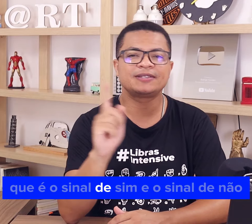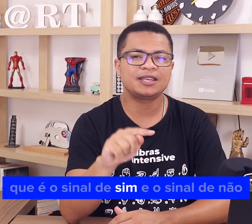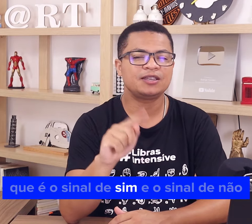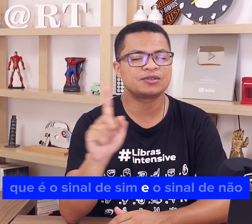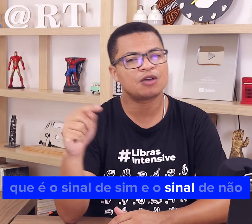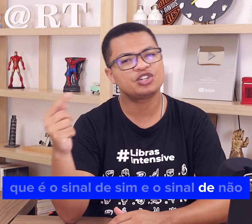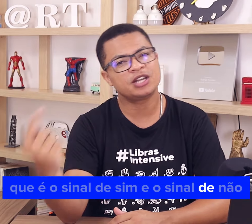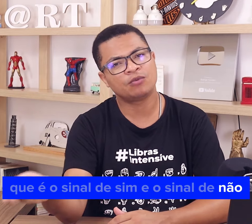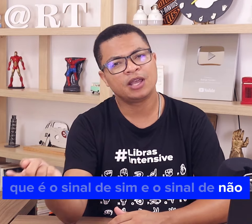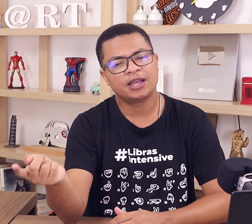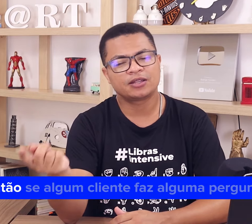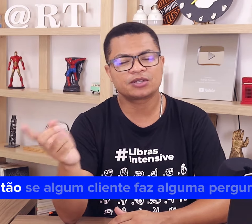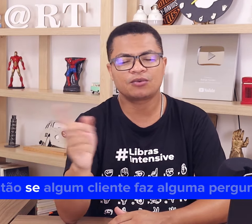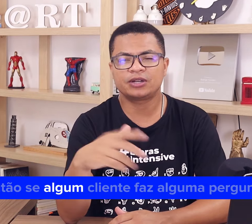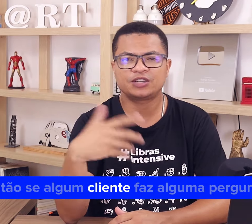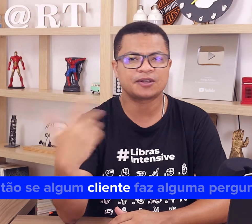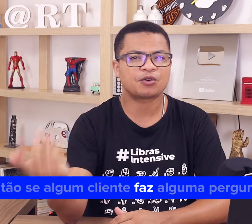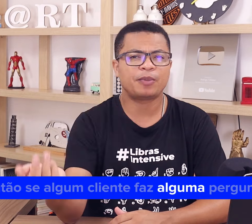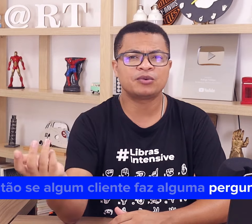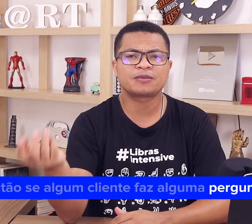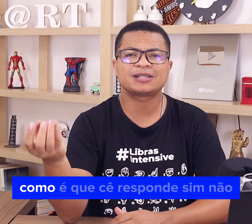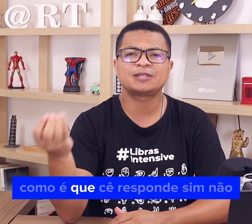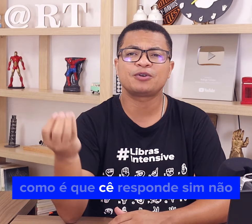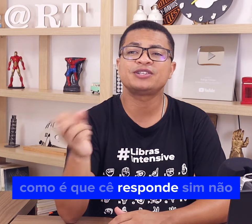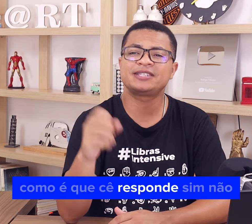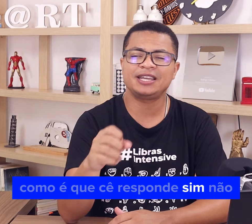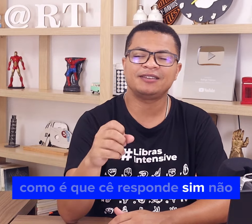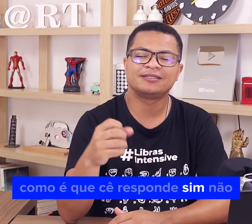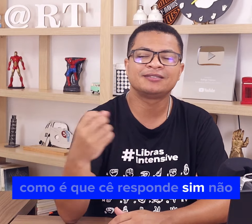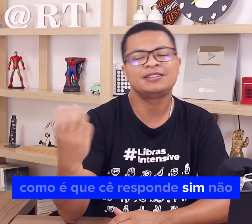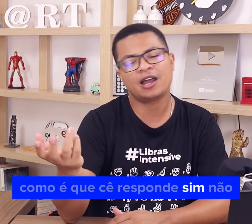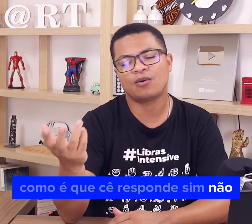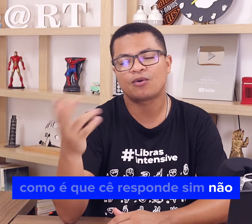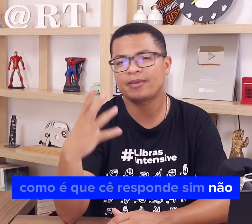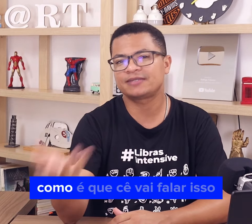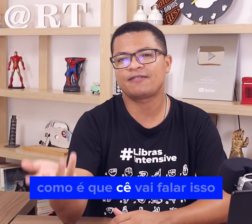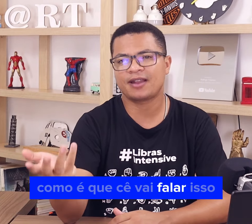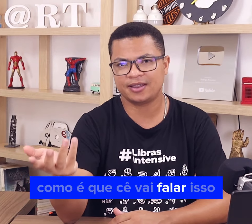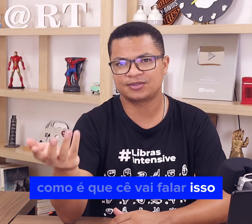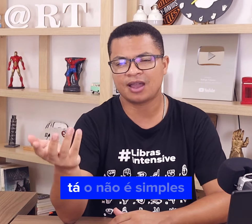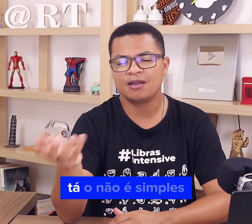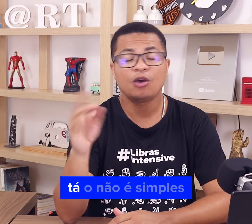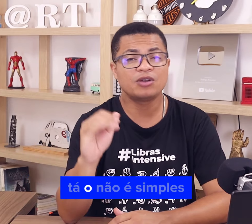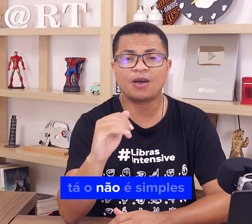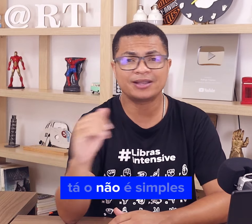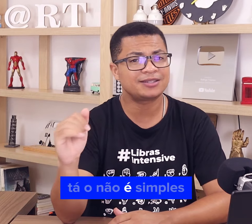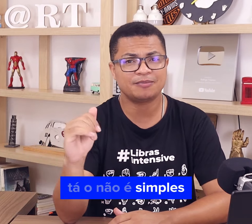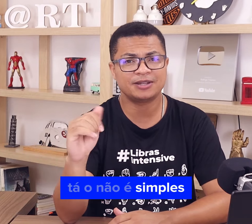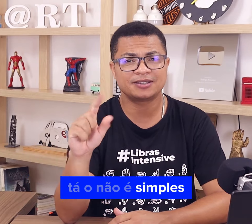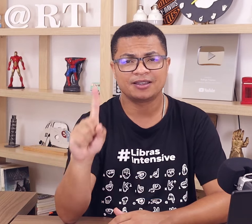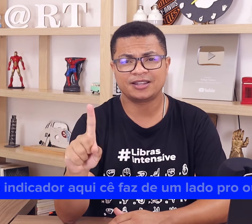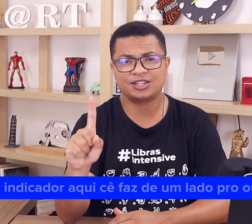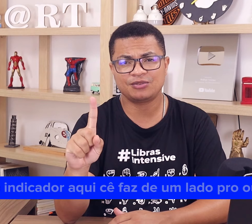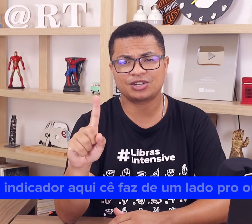de sim e o sinal de não. Então, se algum cliente faz alguma pergunta, como é você responde? Sim? Não. Como é você vai falar isso, tá? O não é simples. Dedinho